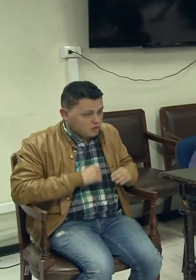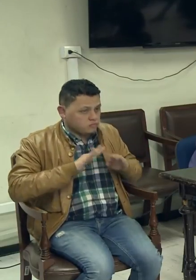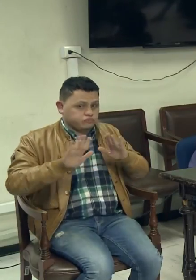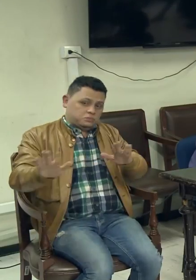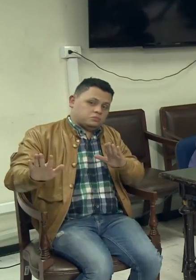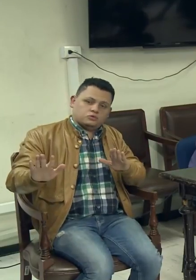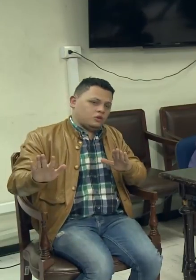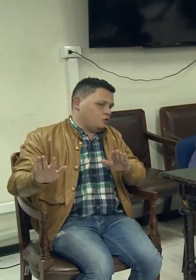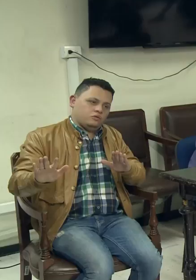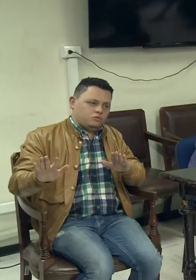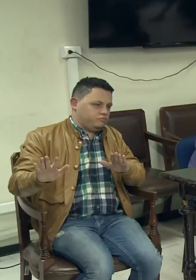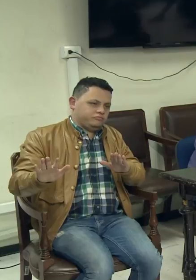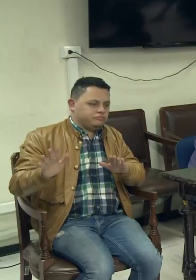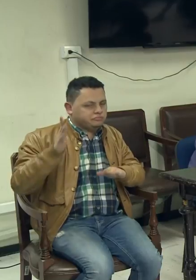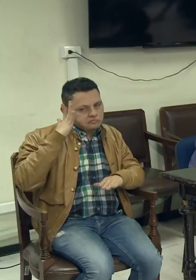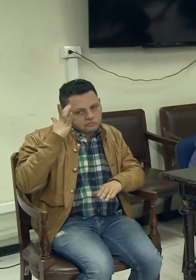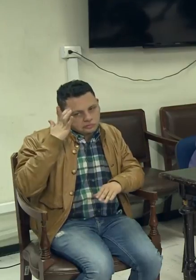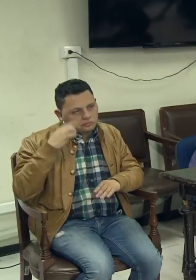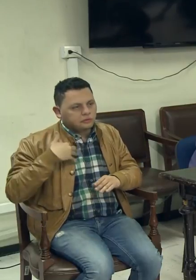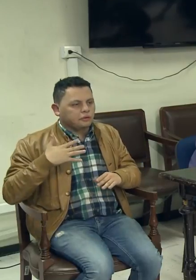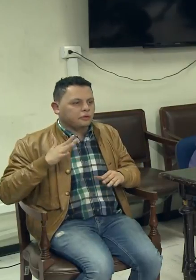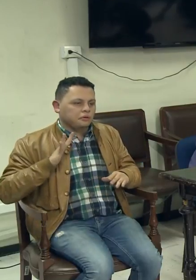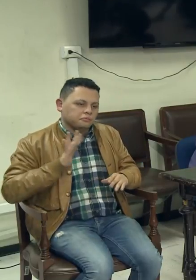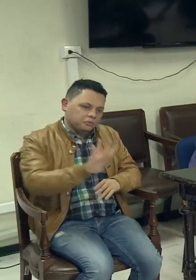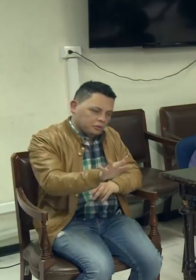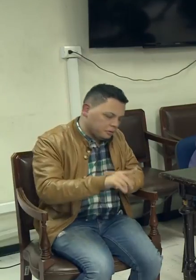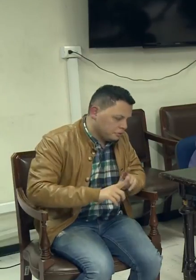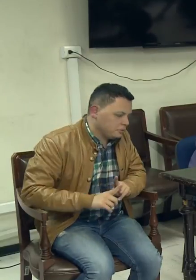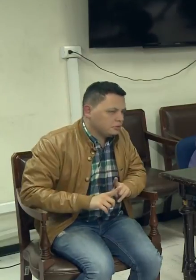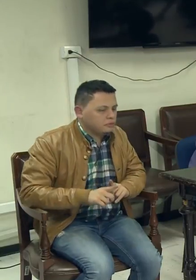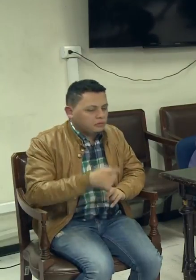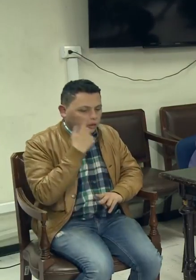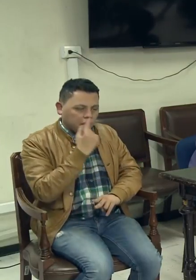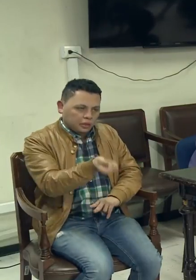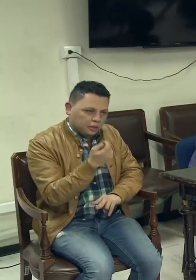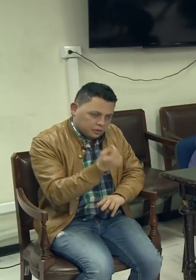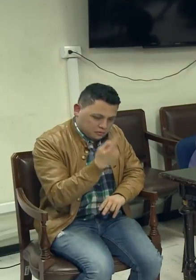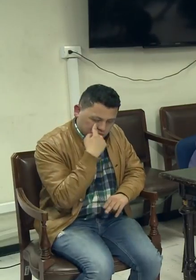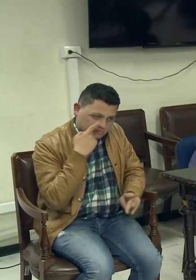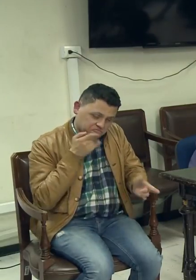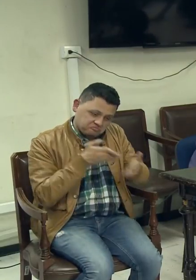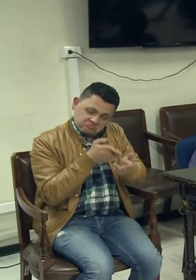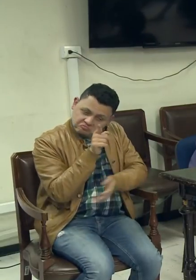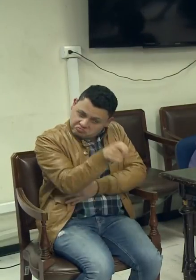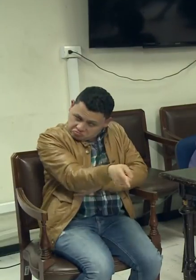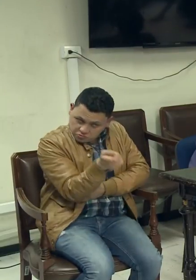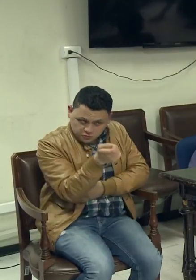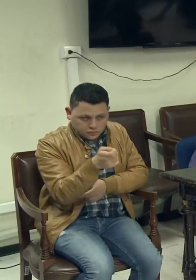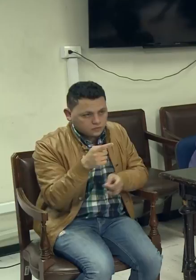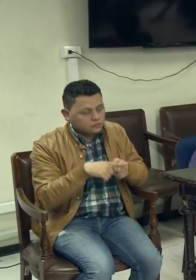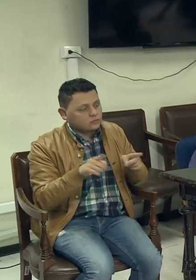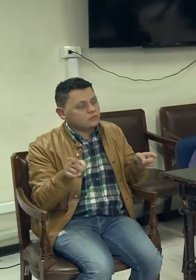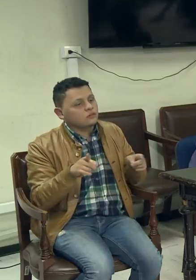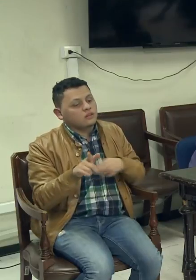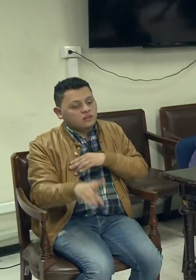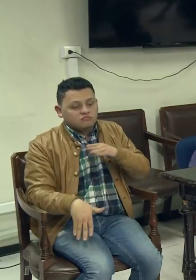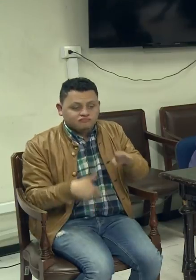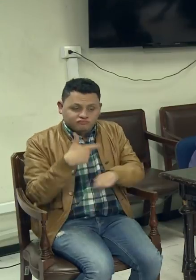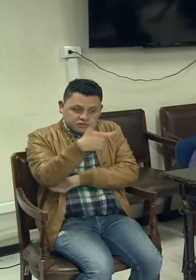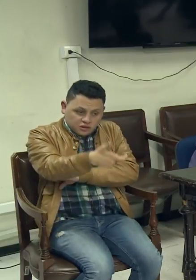¿no? Cuando ya empiezan los empujones, las amenazas directas, el mostrarte un arma,